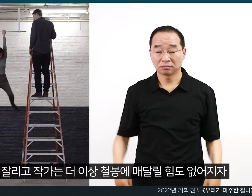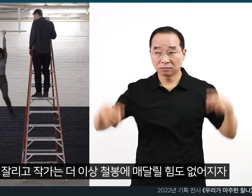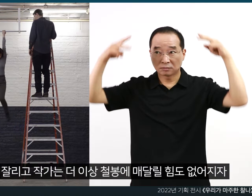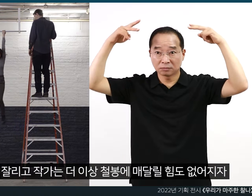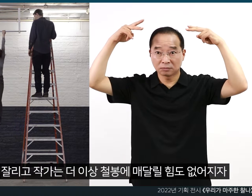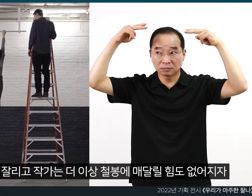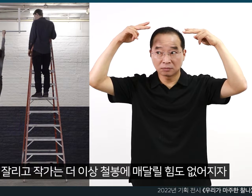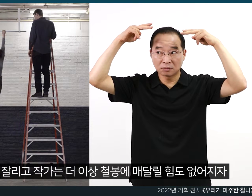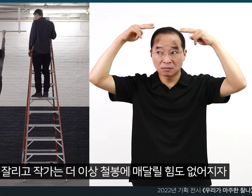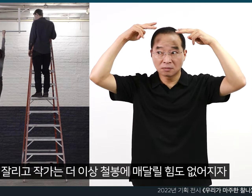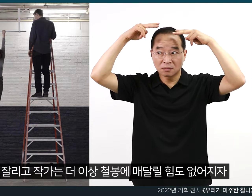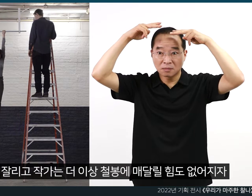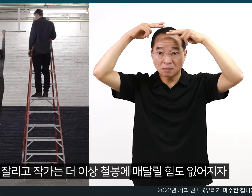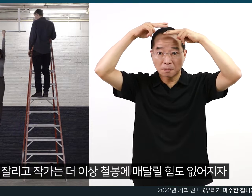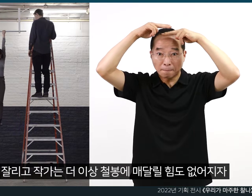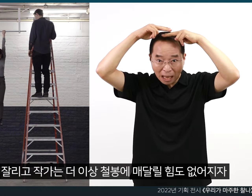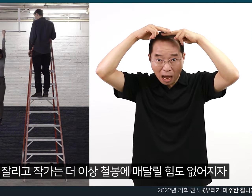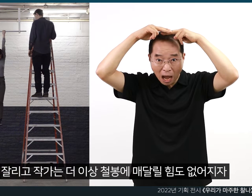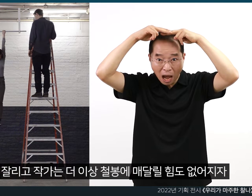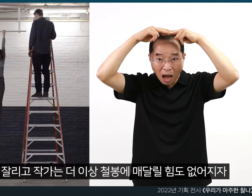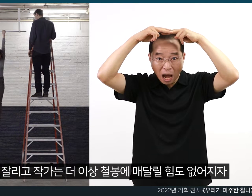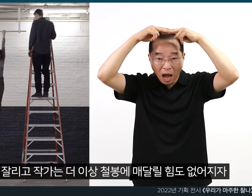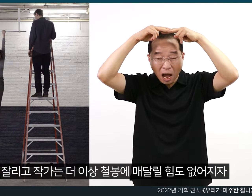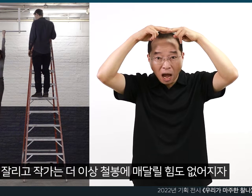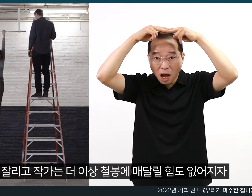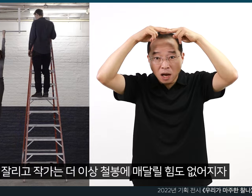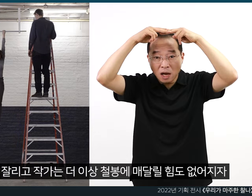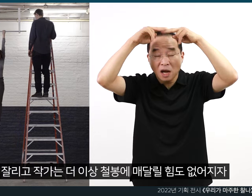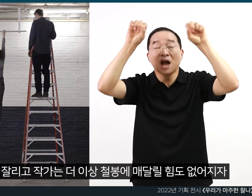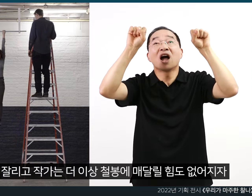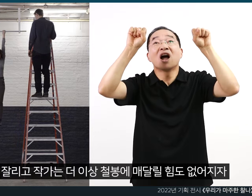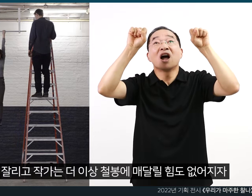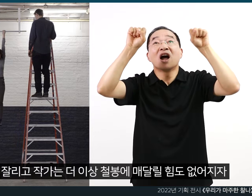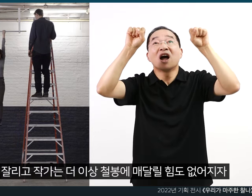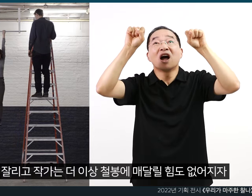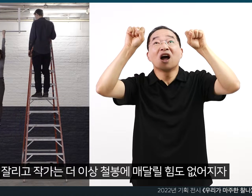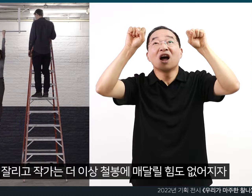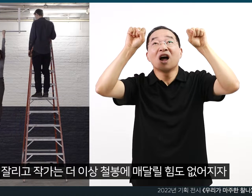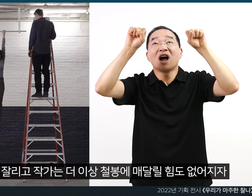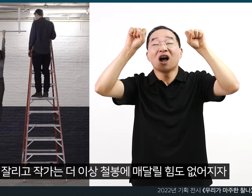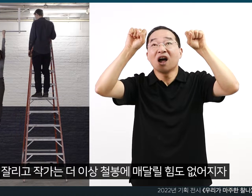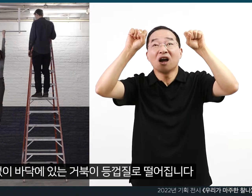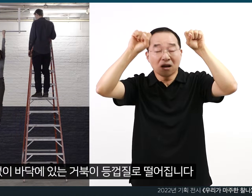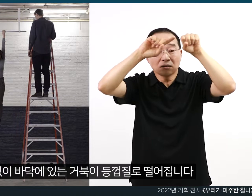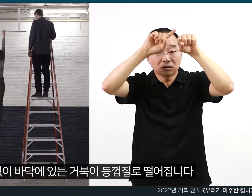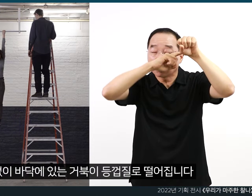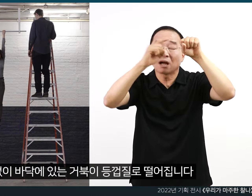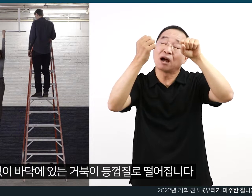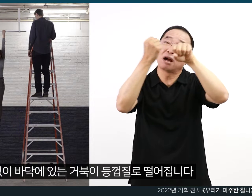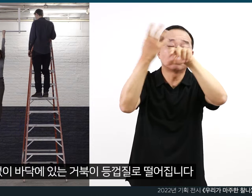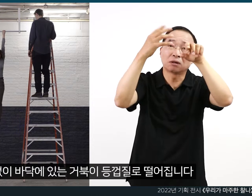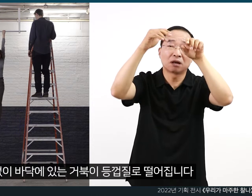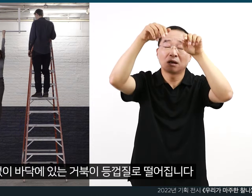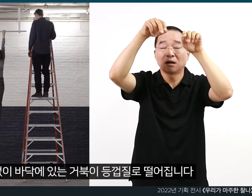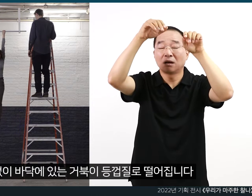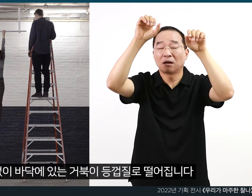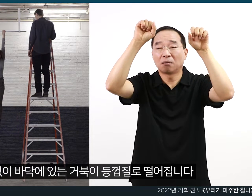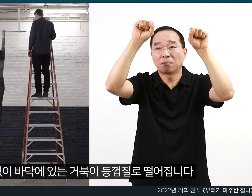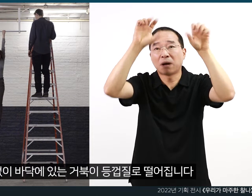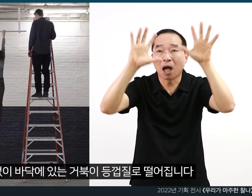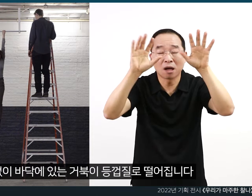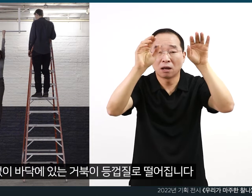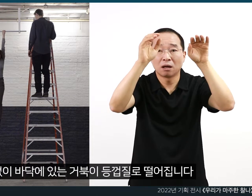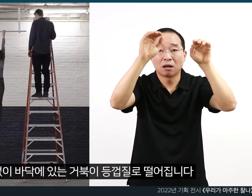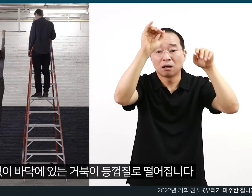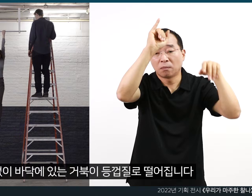묶인 머리가 전부 잘리고 작가는 더 이상 철봉에 매달릴 힘도 없어지자 어쩔 수 없이 바닥에